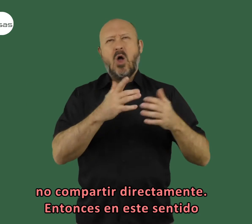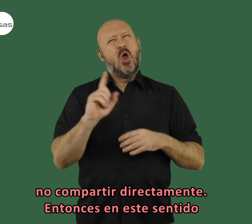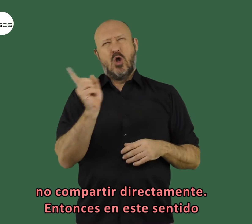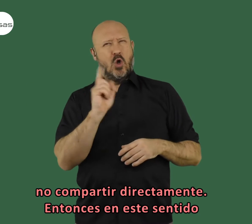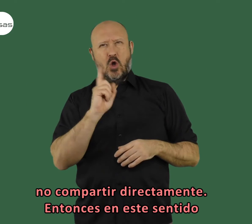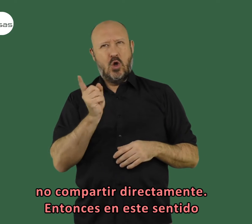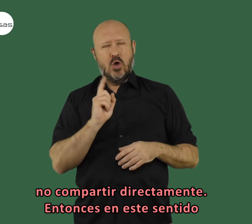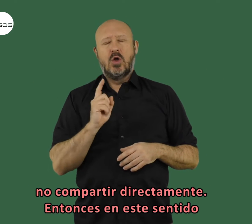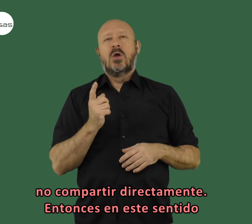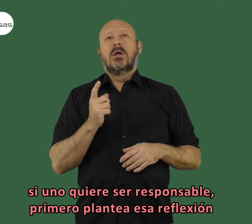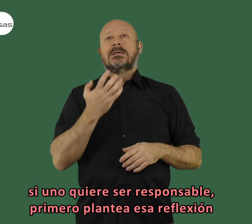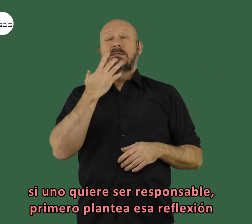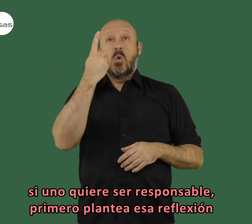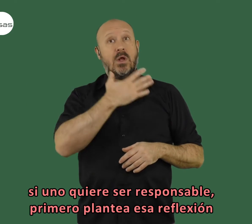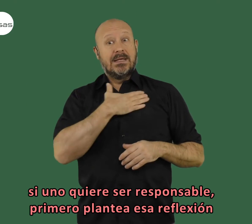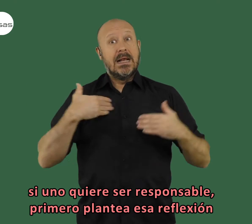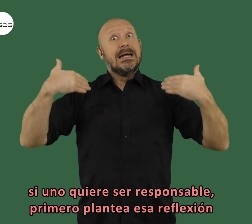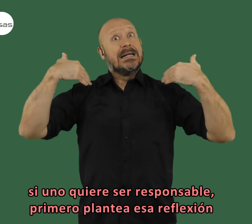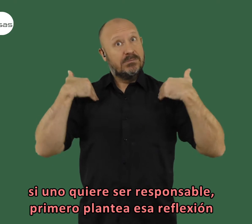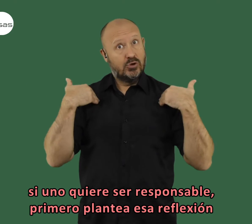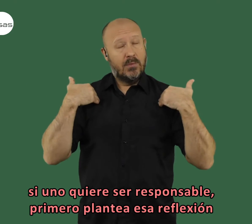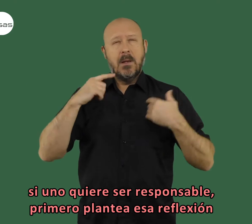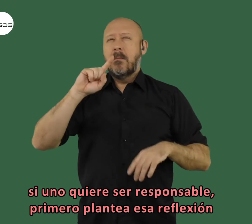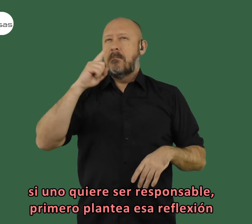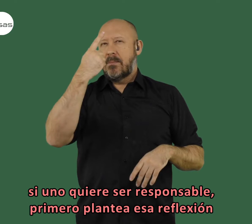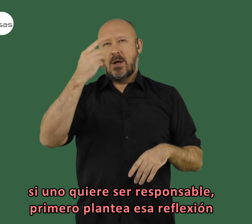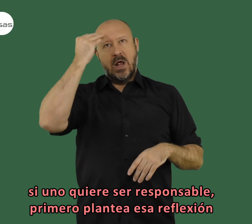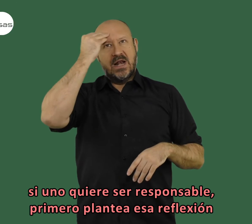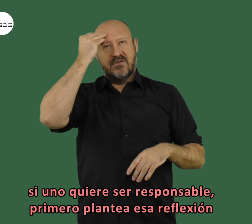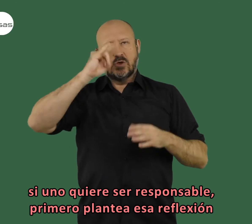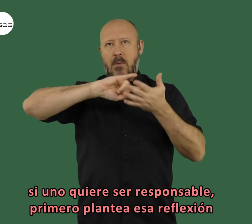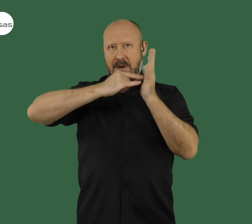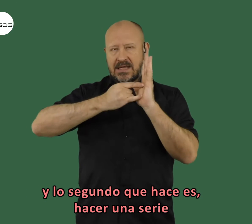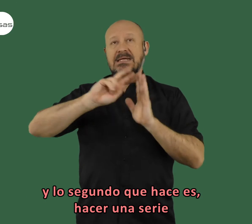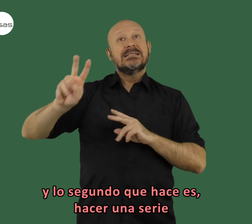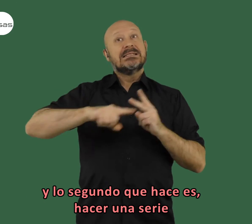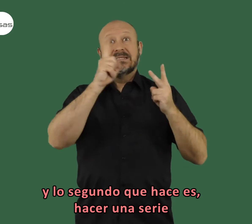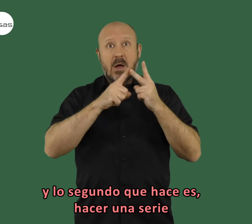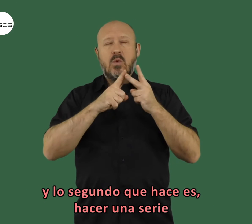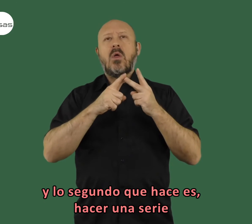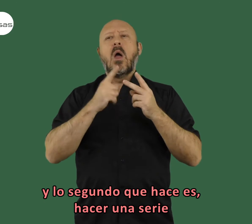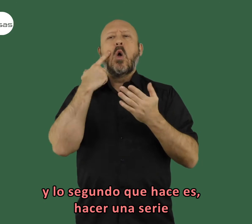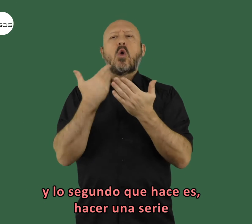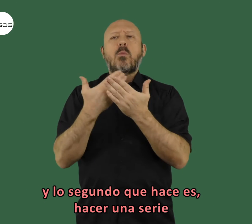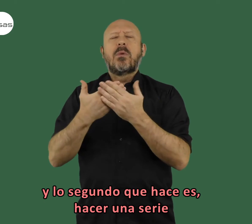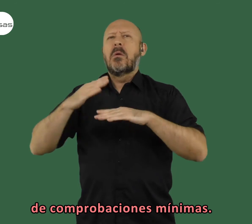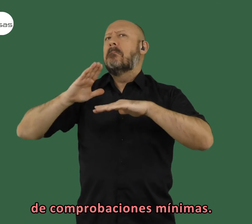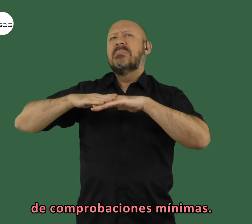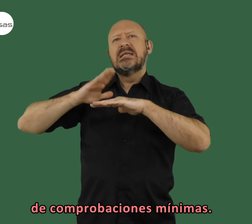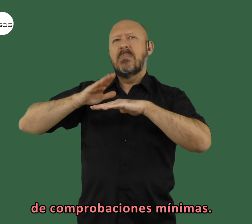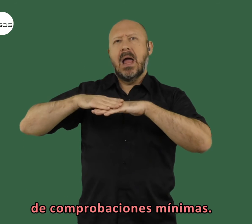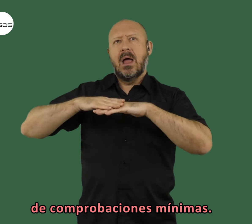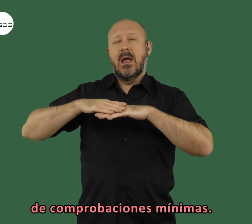directamente. Entonces, en este sentido, si uno quiere ser responsable, primero plantea esa reflexión y lo segundo que hace es hacer una serie de